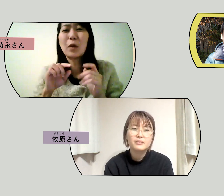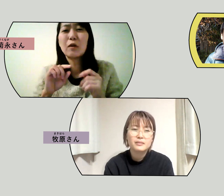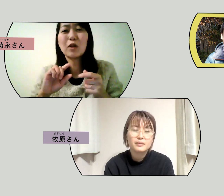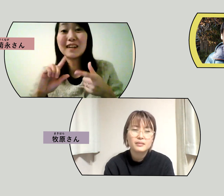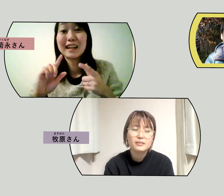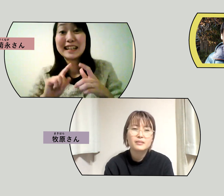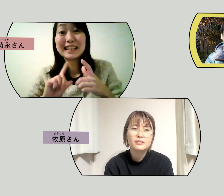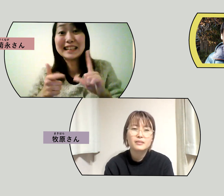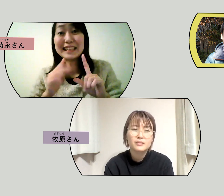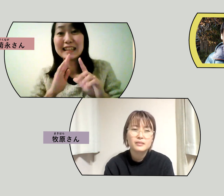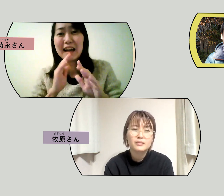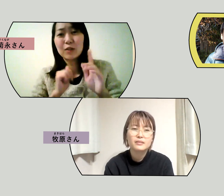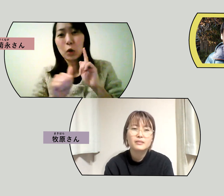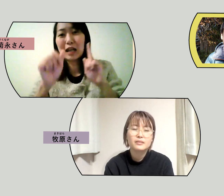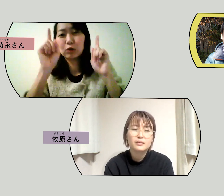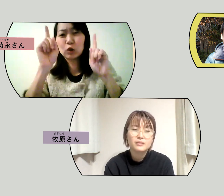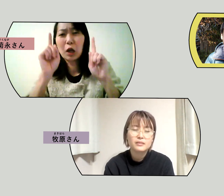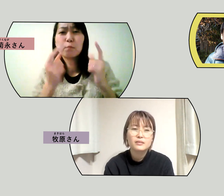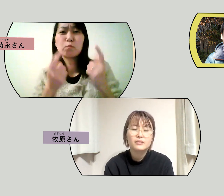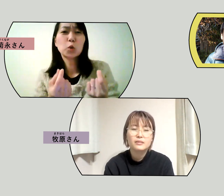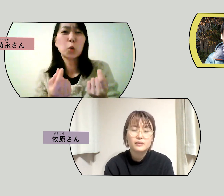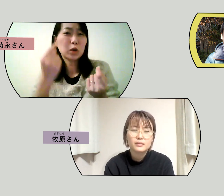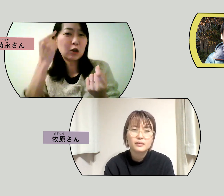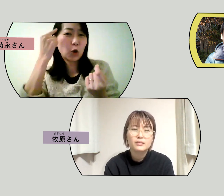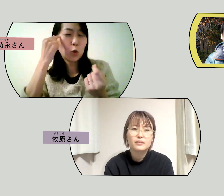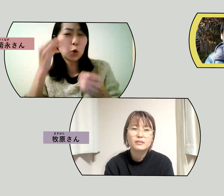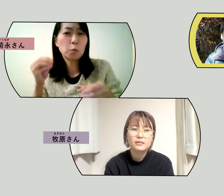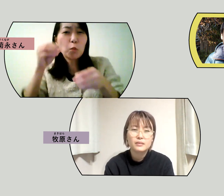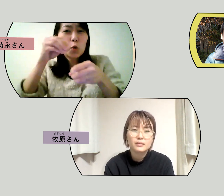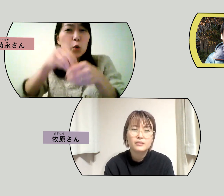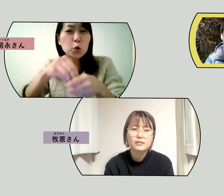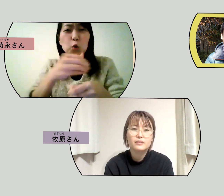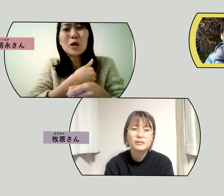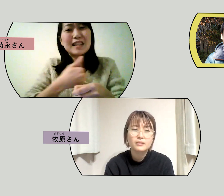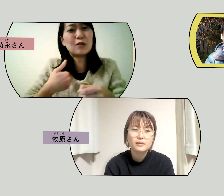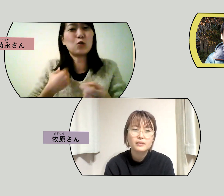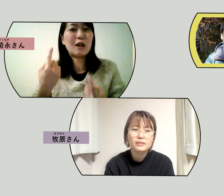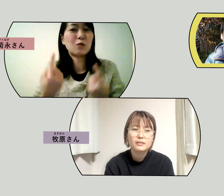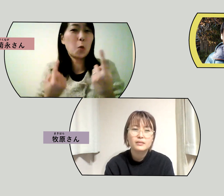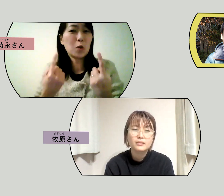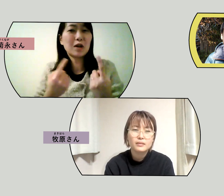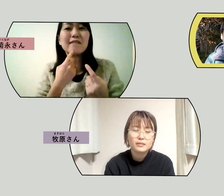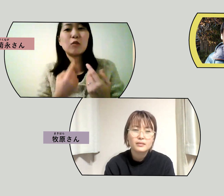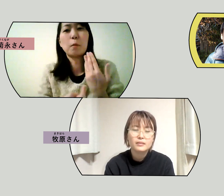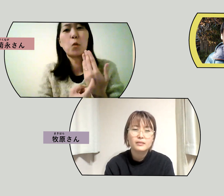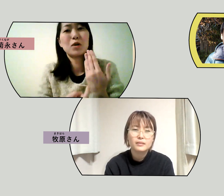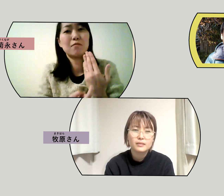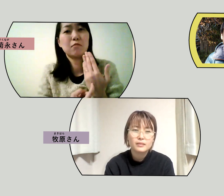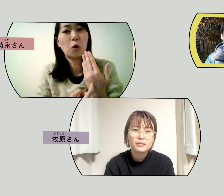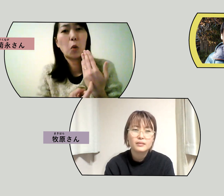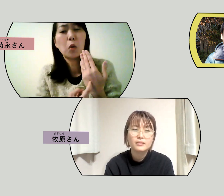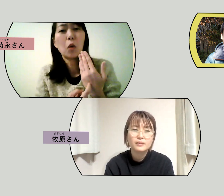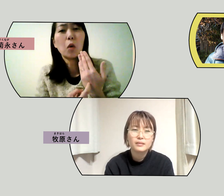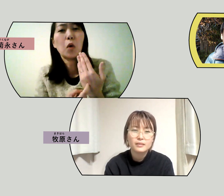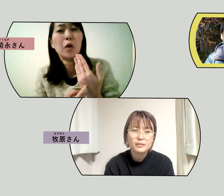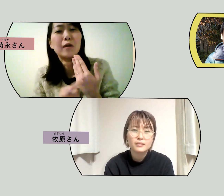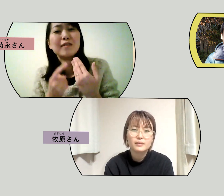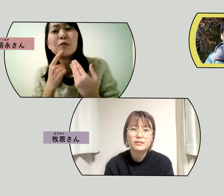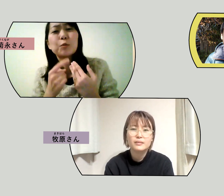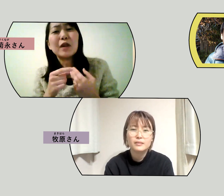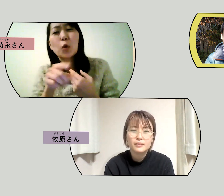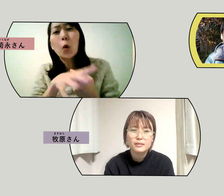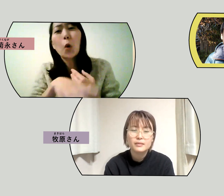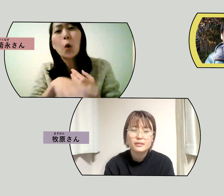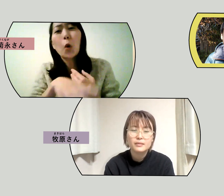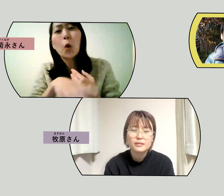ねそれを何かテーマにして言語脱出ゲームもそうだと思っています没入できるかどう